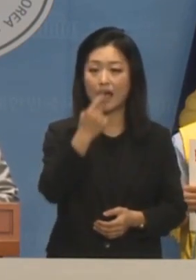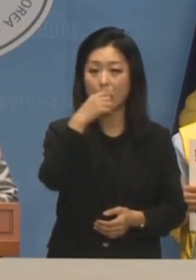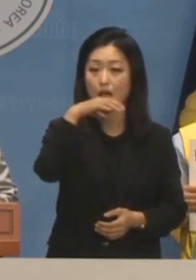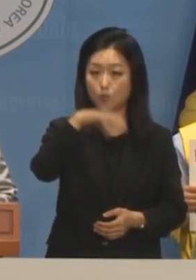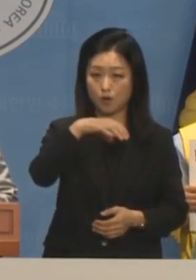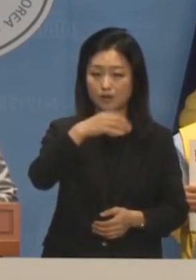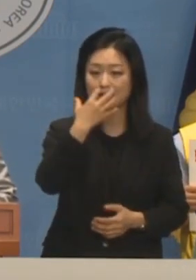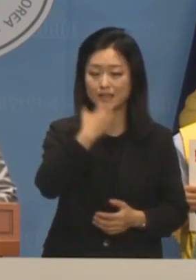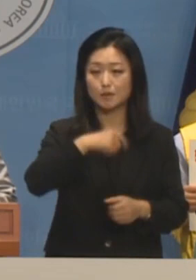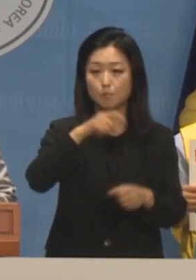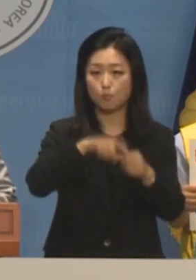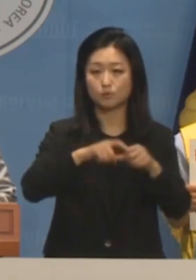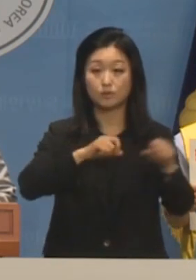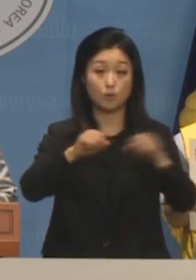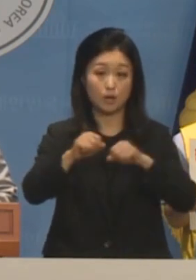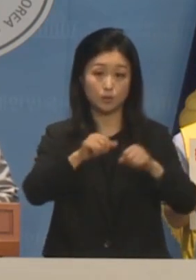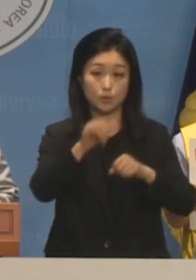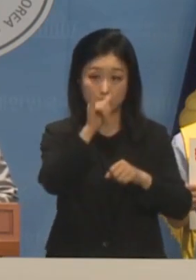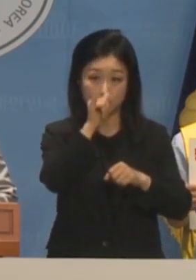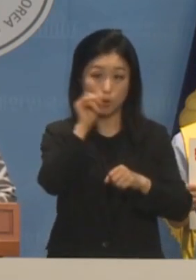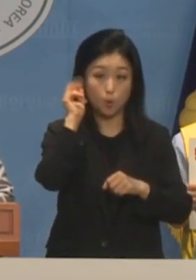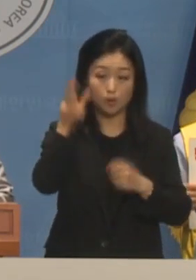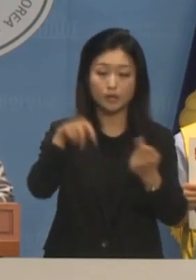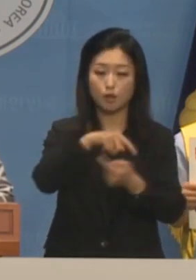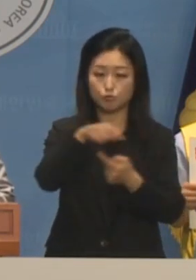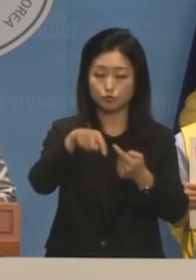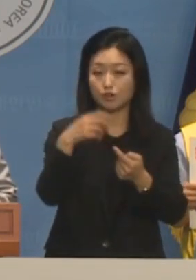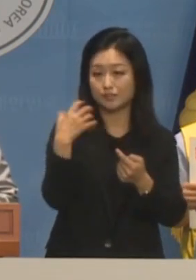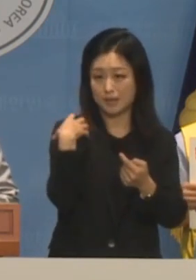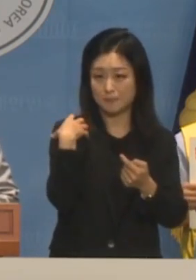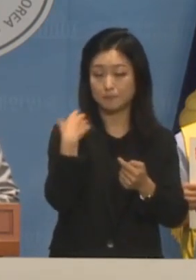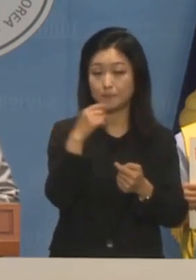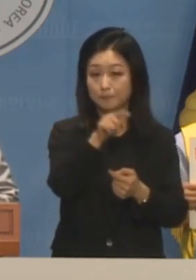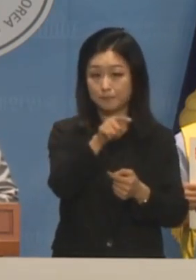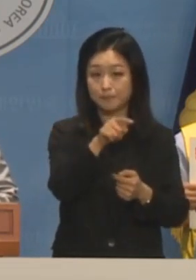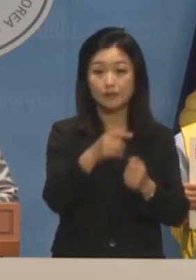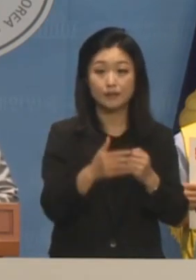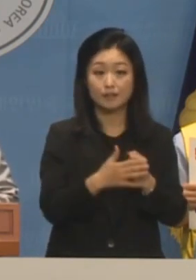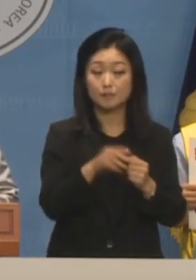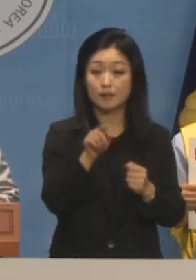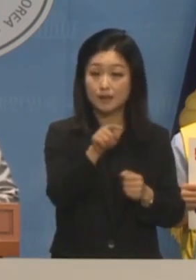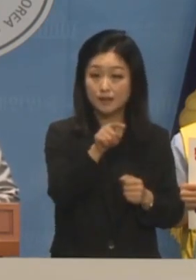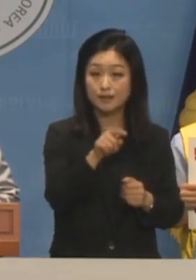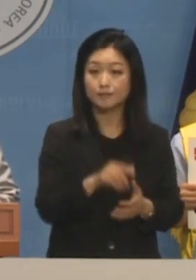대표적 수익사업체로 세종호텔을 운영하면서 그들의